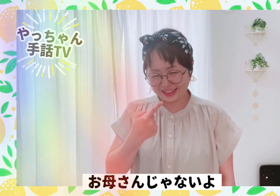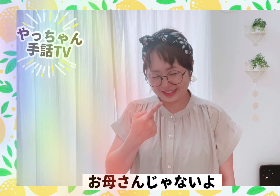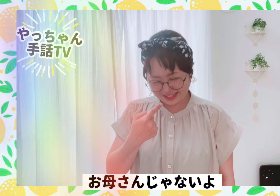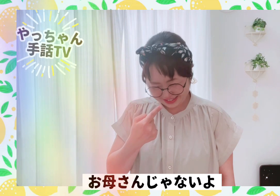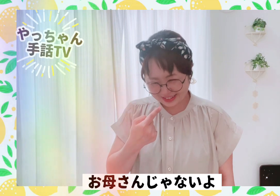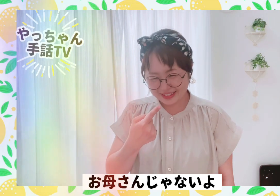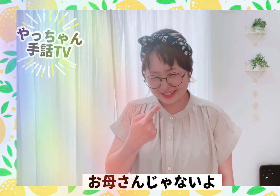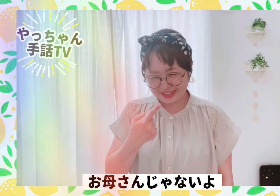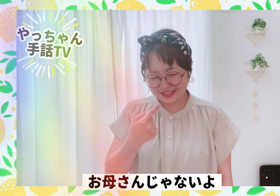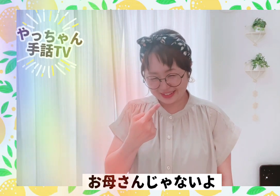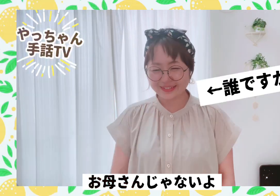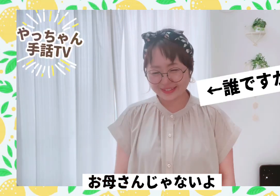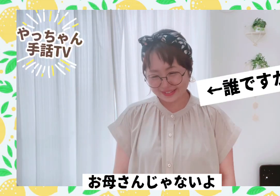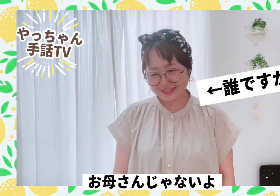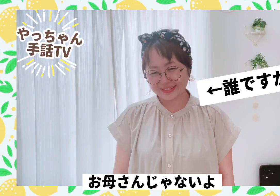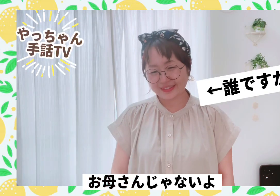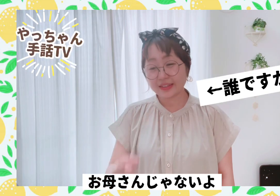母さんじゃないよ。